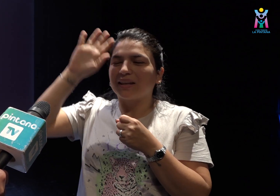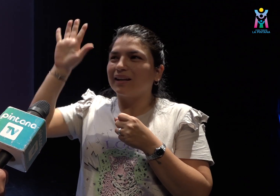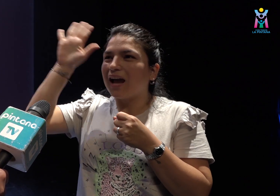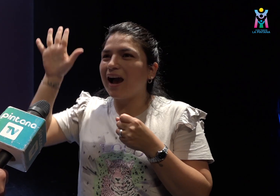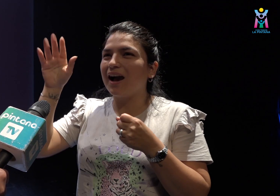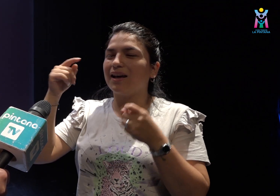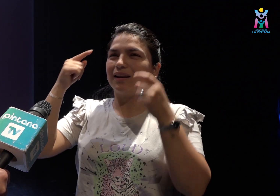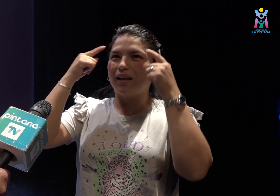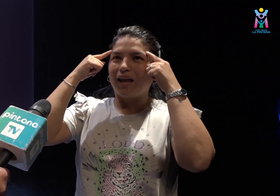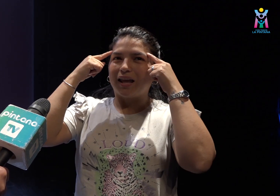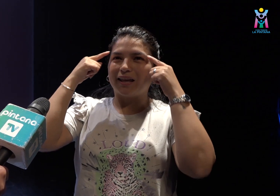imaginar,